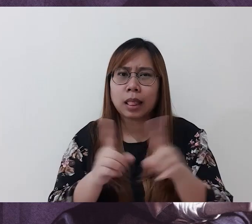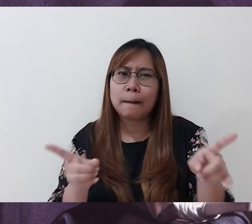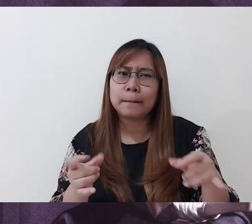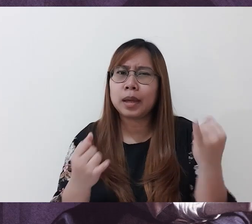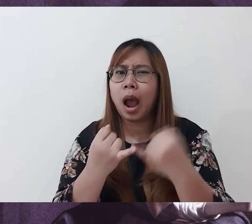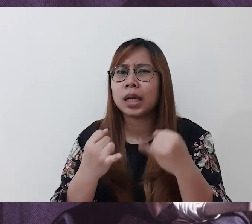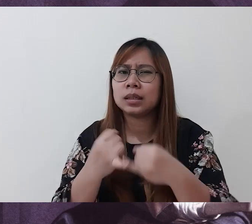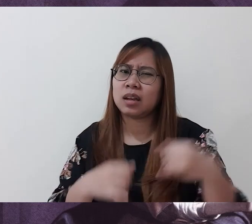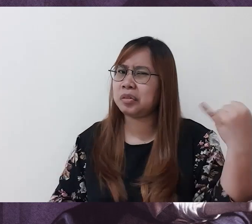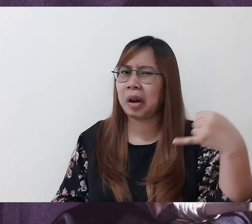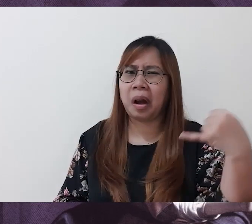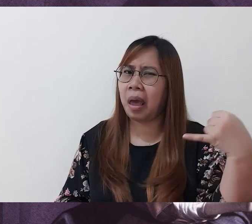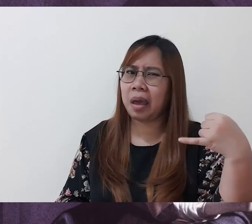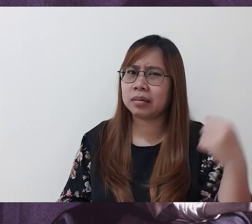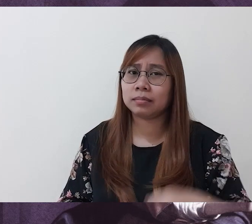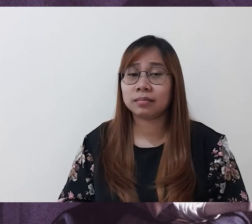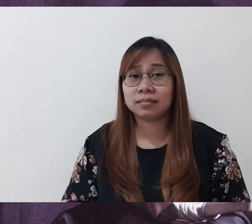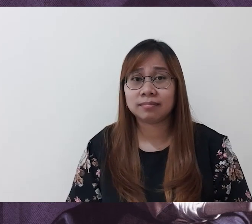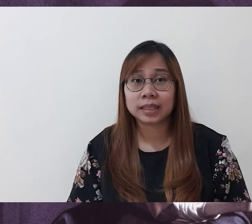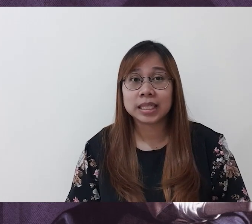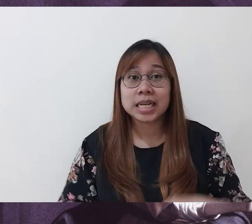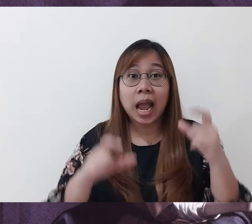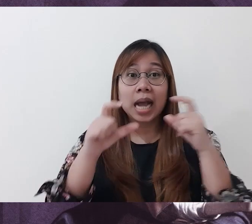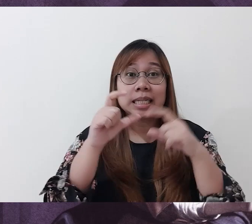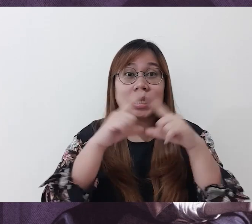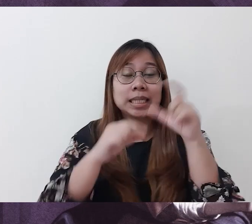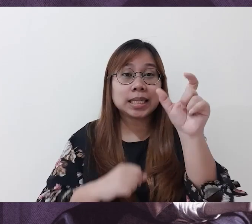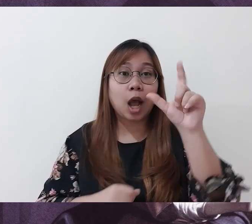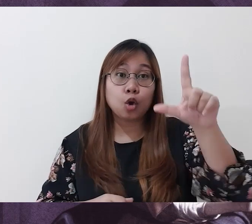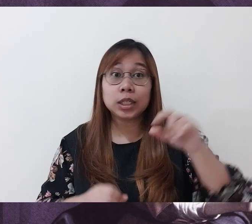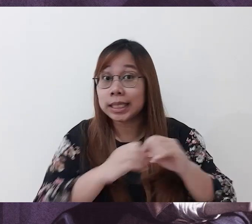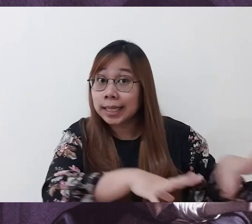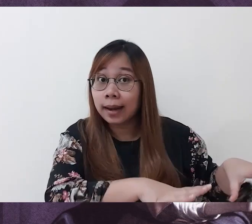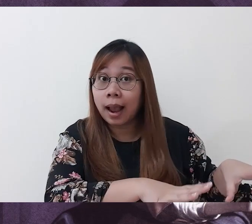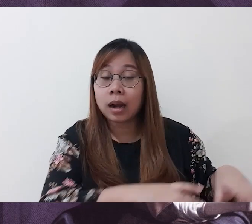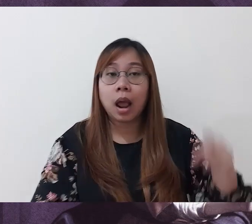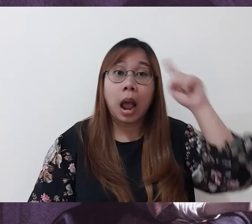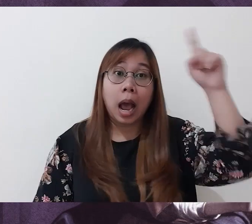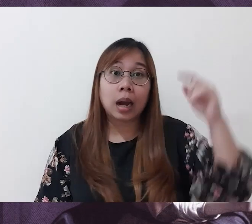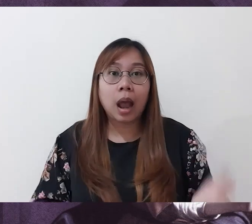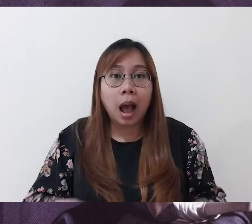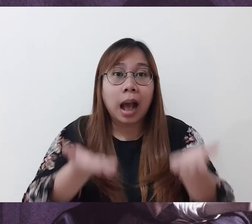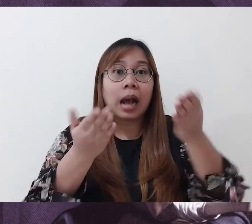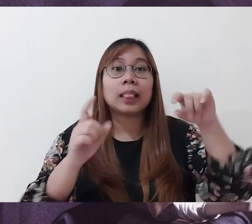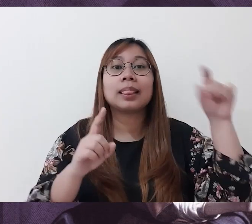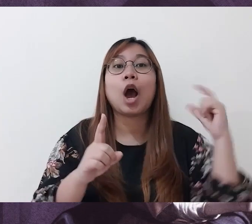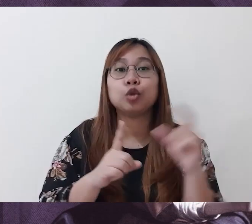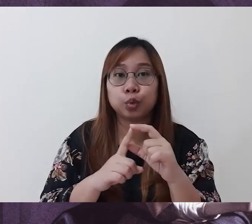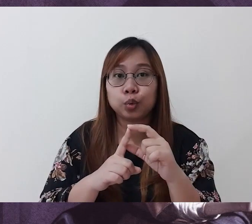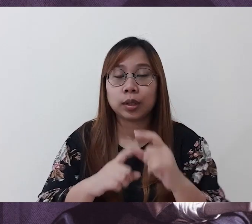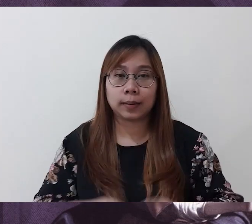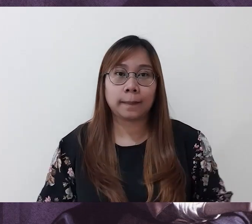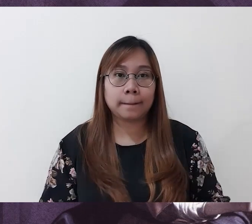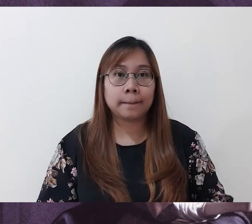hasilnya hancur karena ayat berikutnya menyatakan setelah Saul disingkirkan, Allah mengangkat Daud. Saul